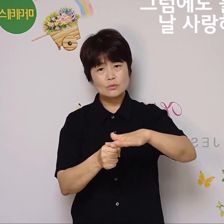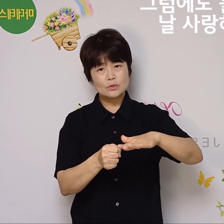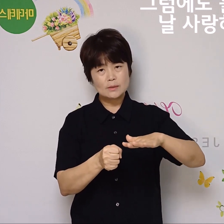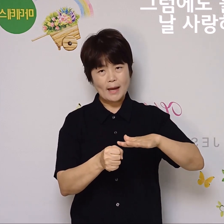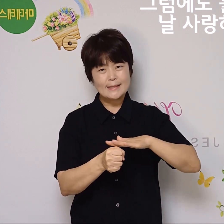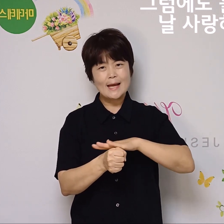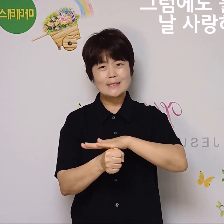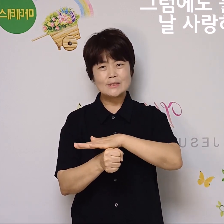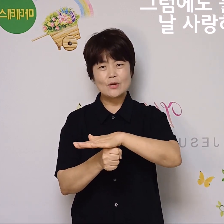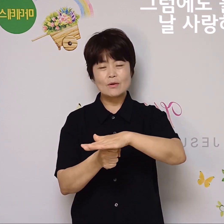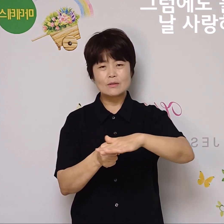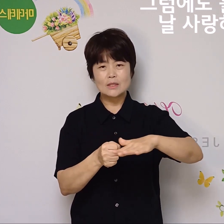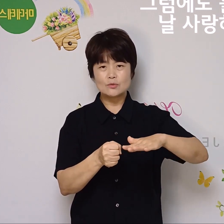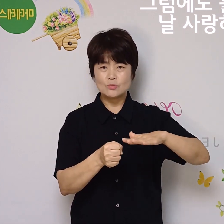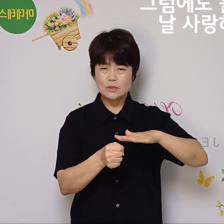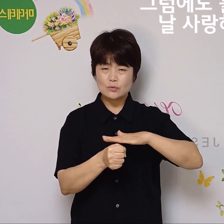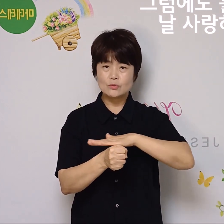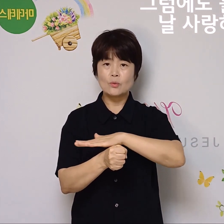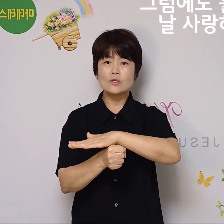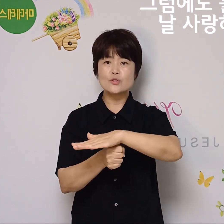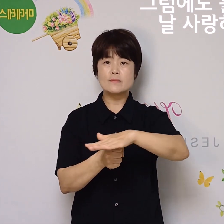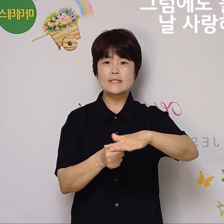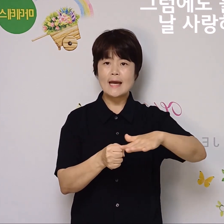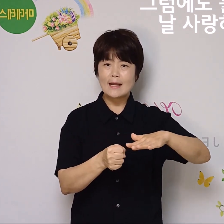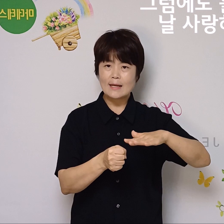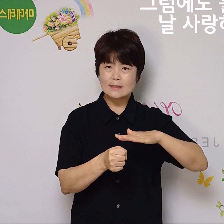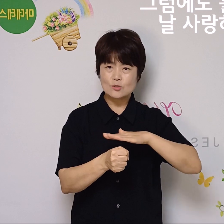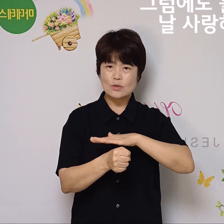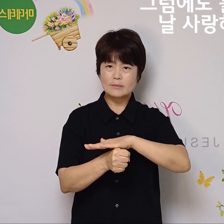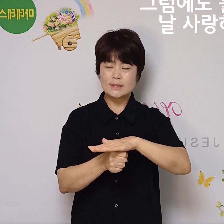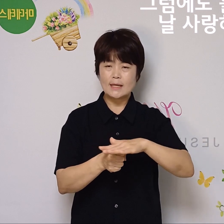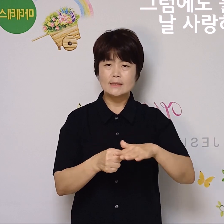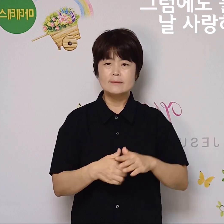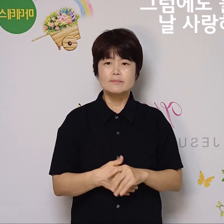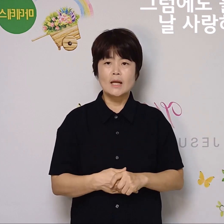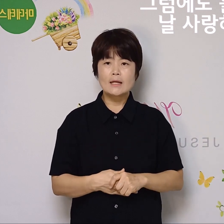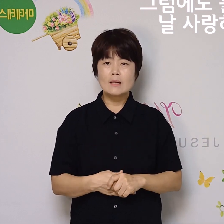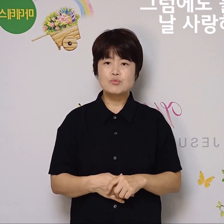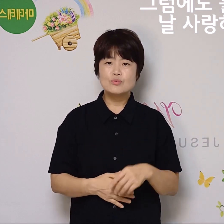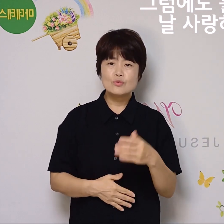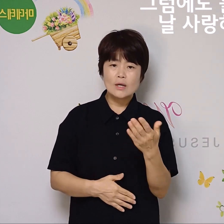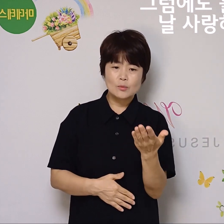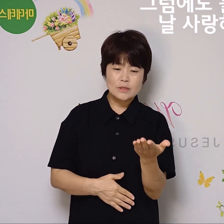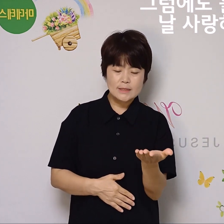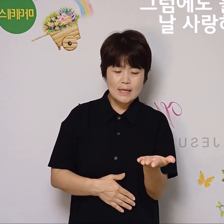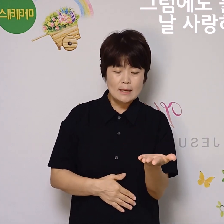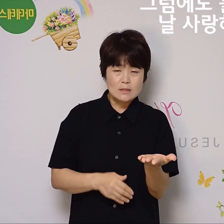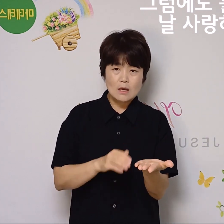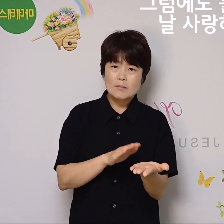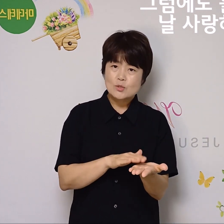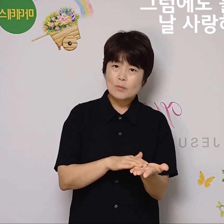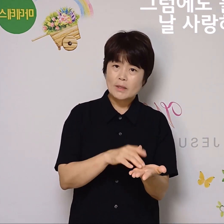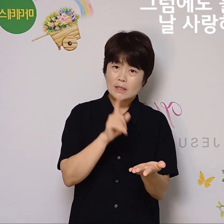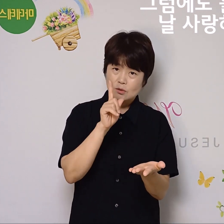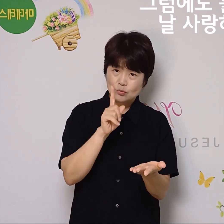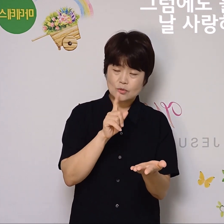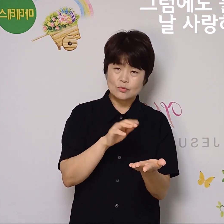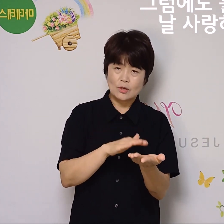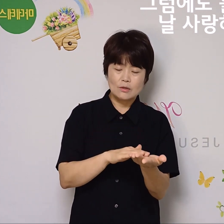우리 많이 하시죠? 이렇게 위로 돌려주시면 사랑하다 수화입니다. 아까 불구하고는 처음엔 손바닥이 위고요. 그